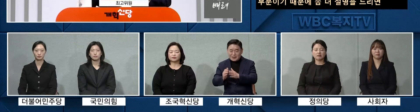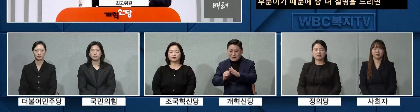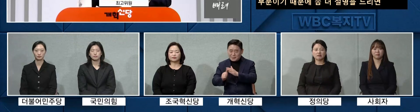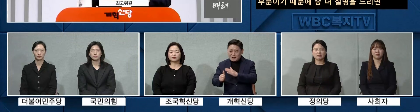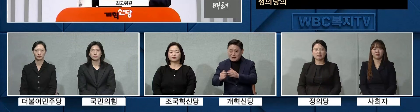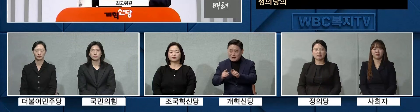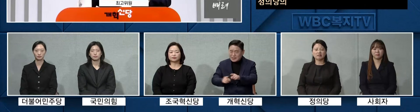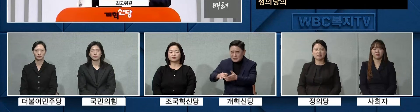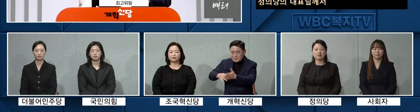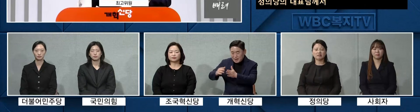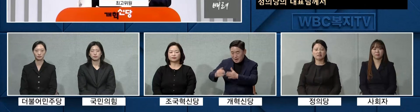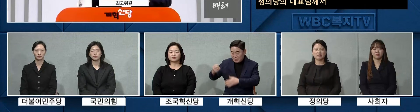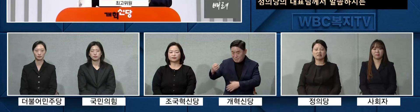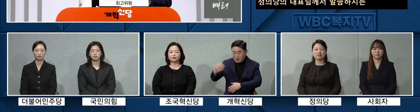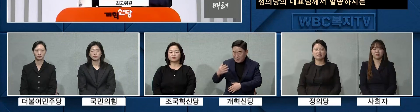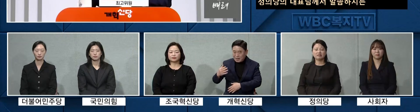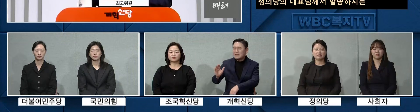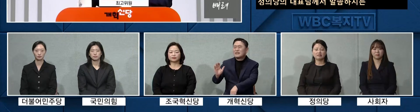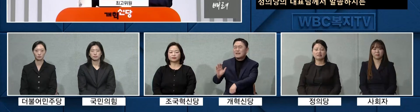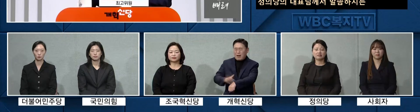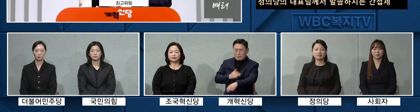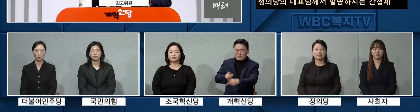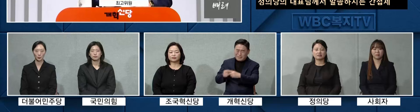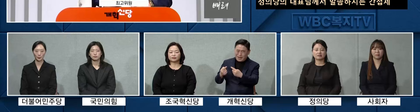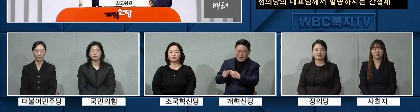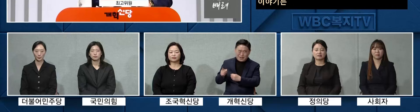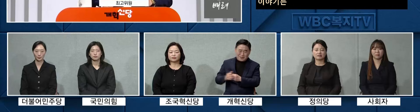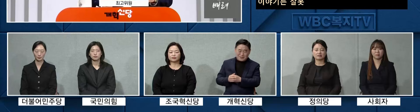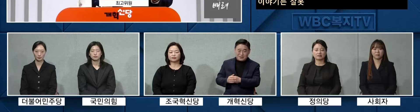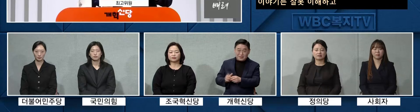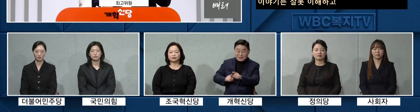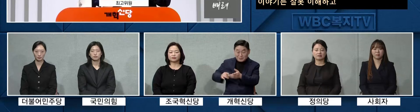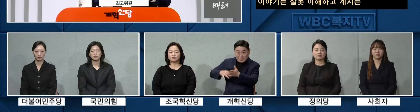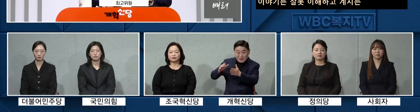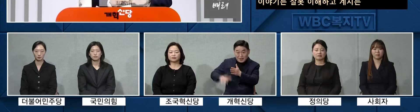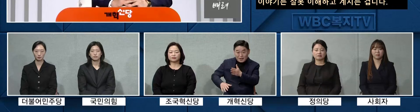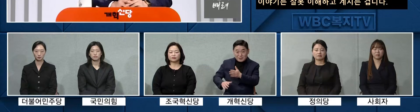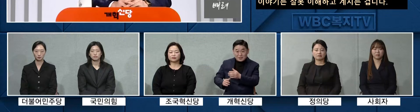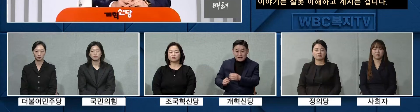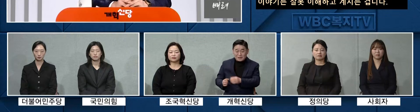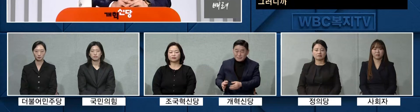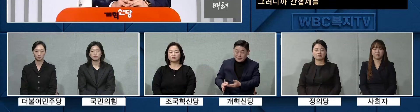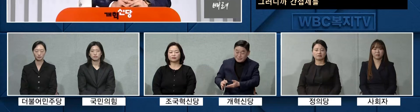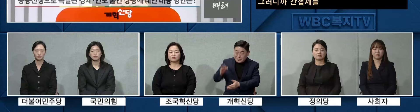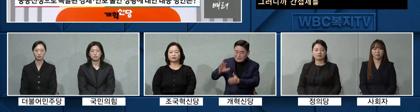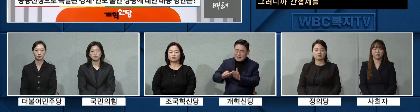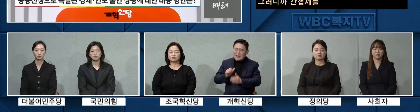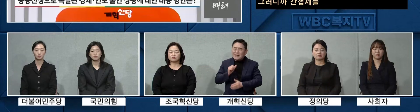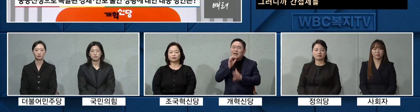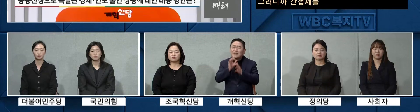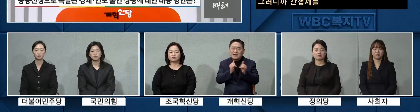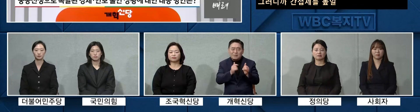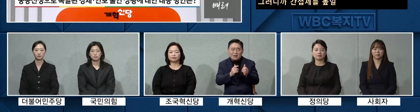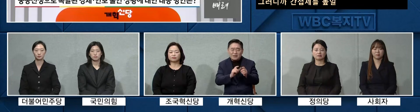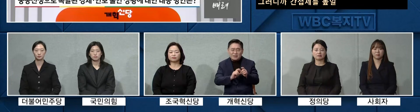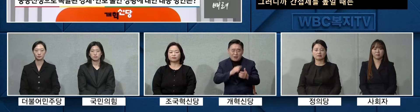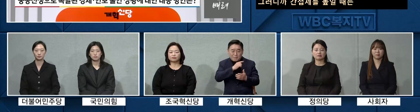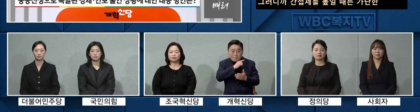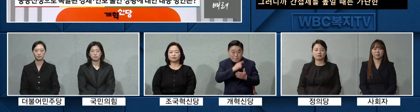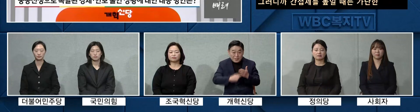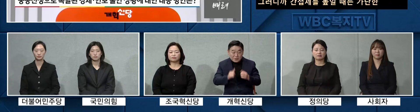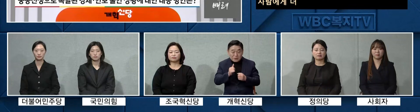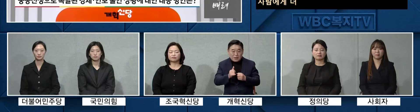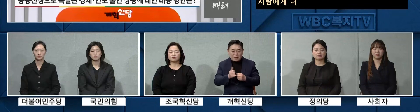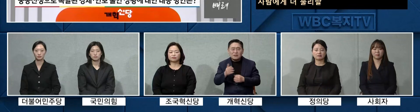간접세 이야기는 잘못 이해하고 계시는 겁니다. 그러니까 간접세를 높일 때에는 가난한 사람에게 더 불리할 수 있습니다.